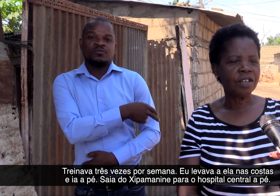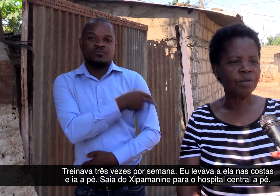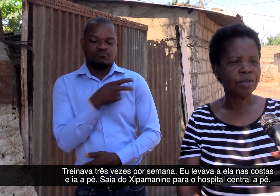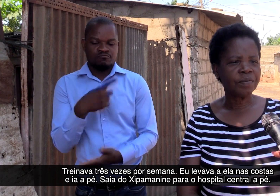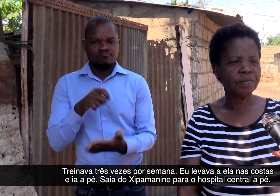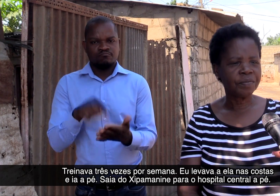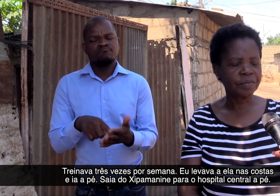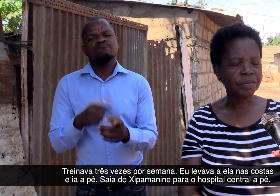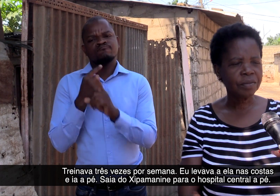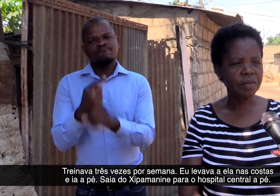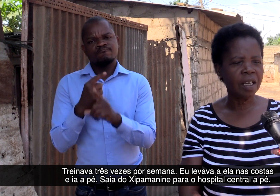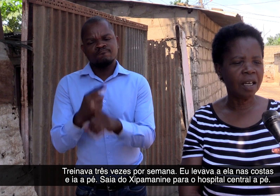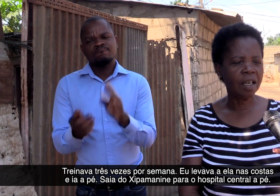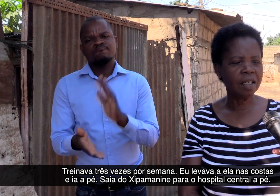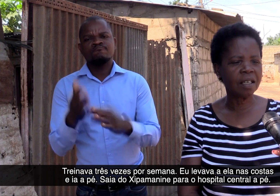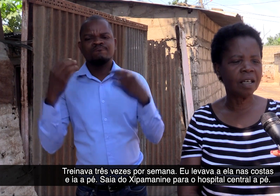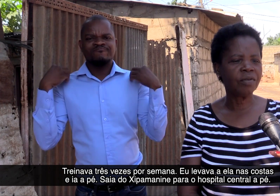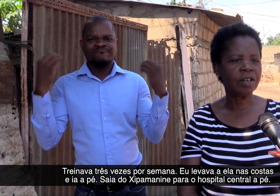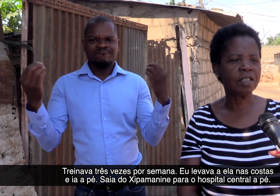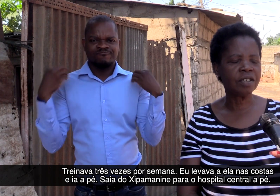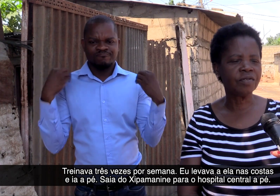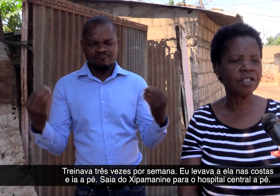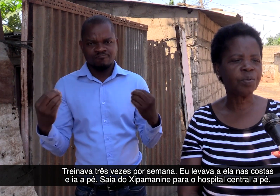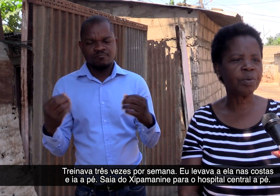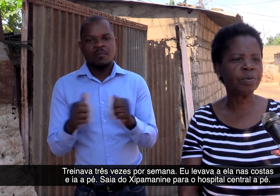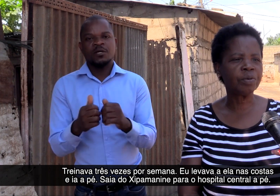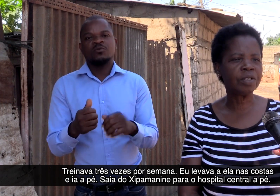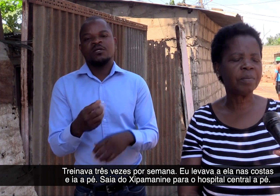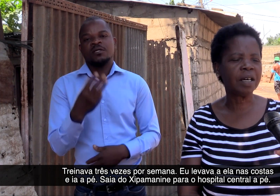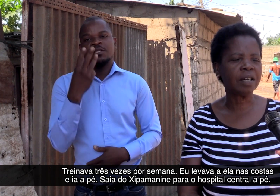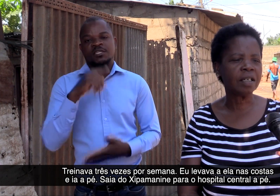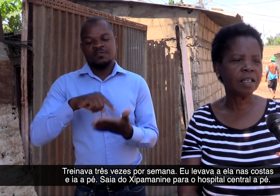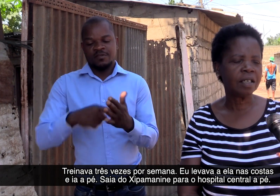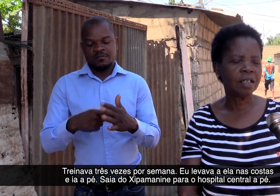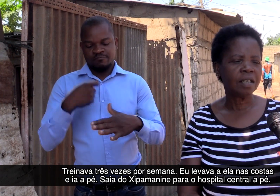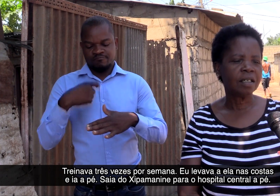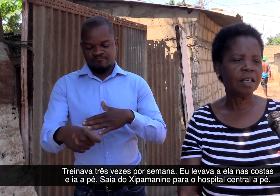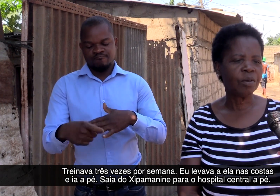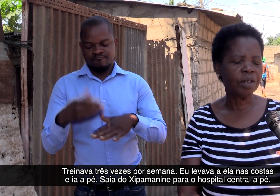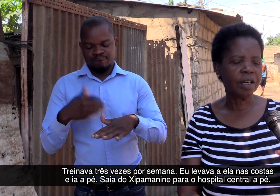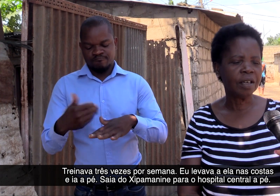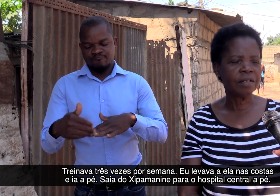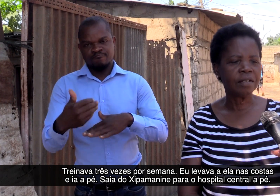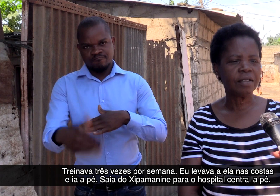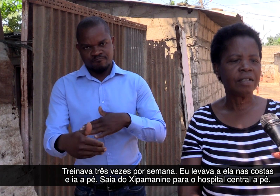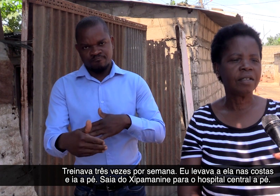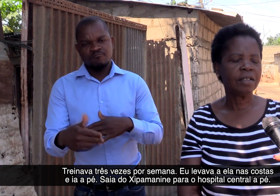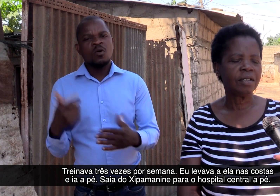fiz treinos. Ela treinava 3 vezes por semana. Ia com